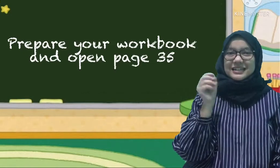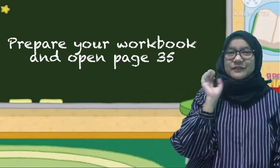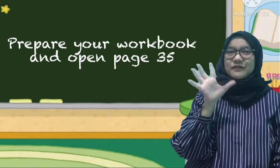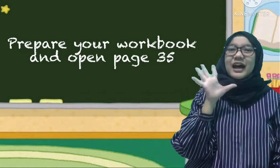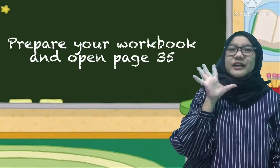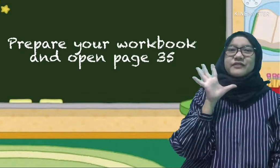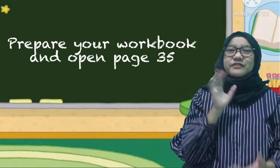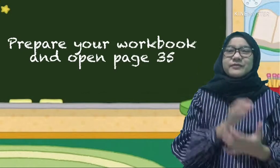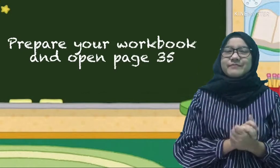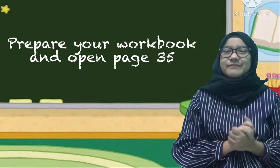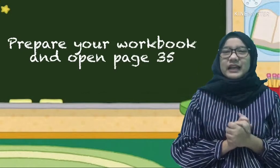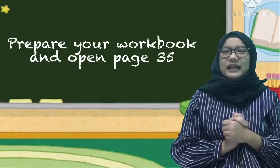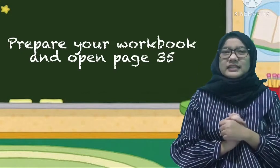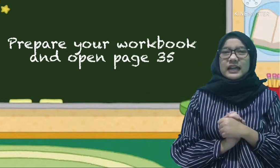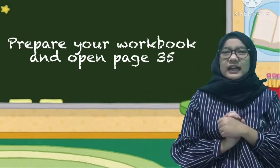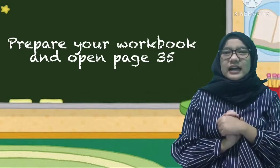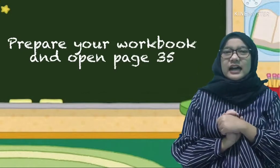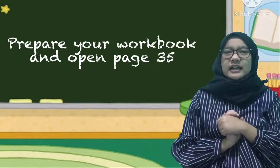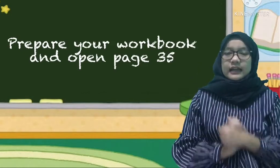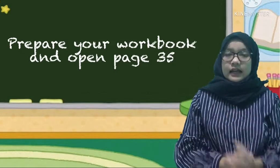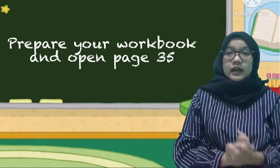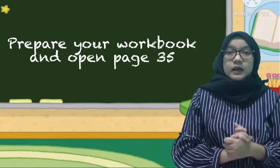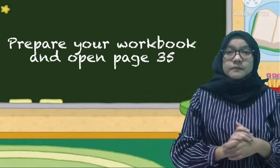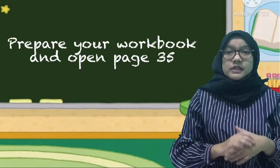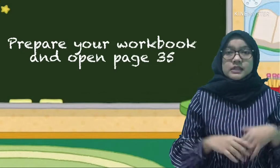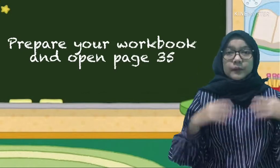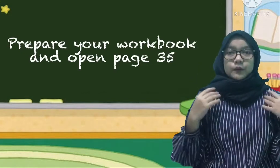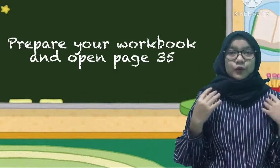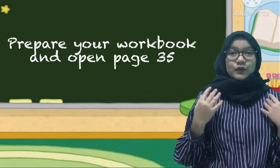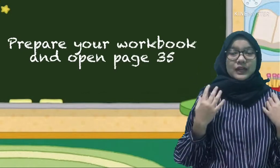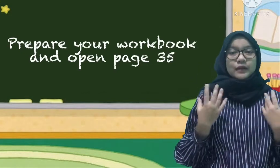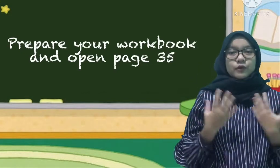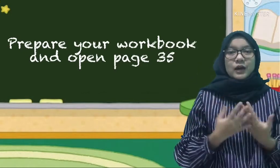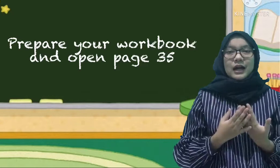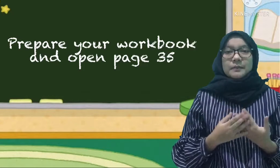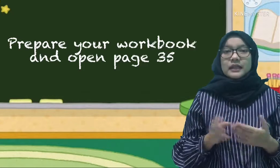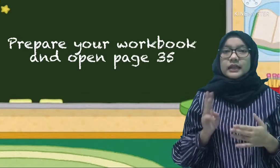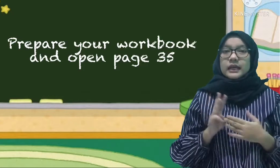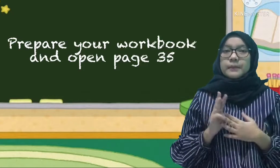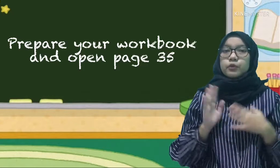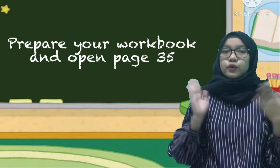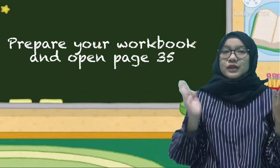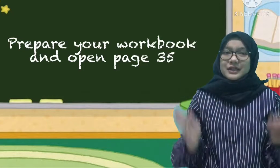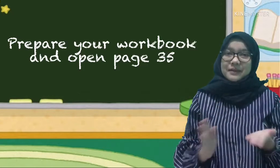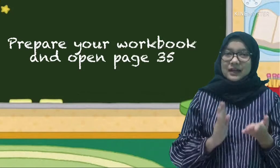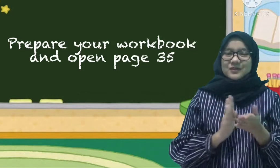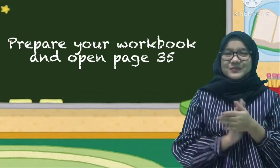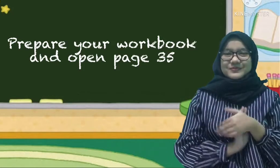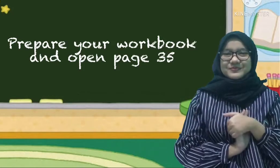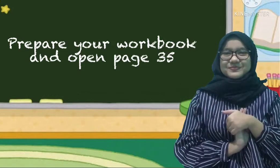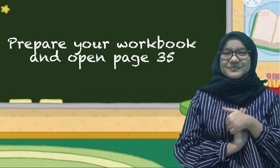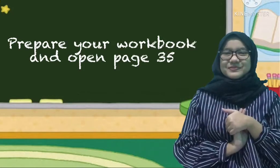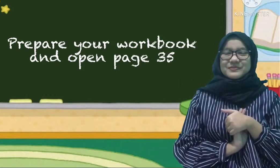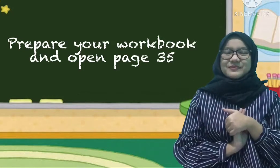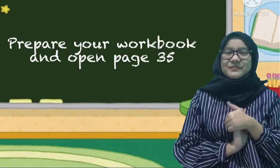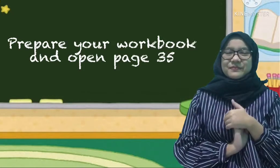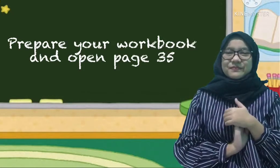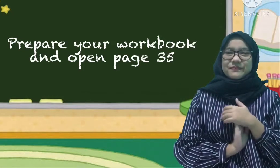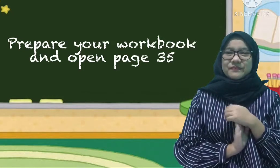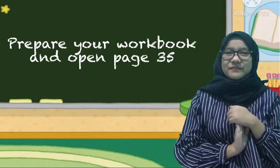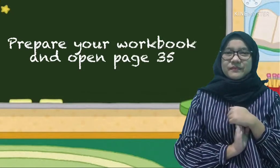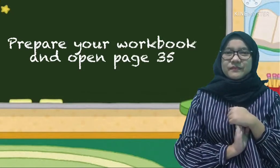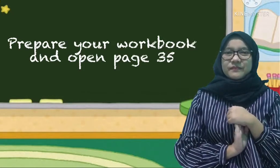page 35. Nah, sekarang kalian bisa siapkan bukunya dan buka halaman 35.